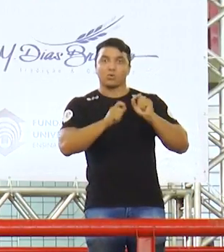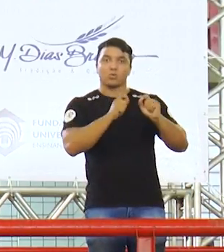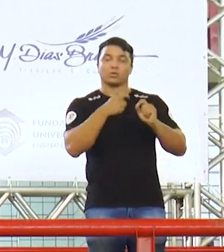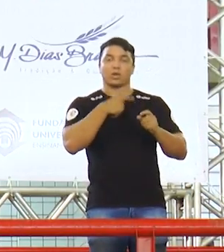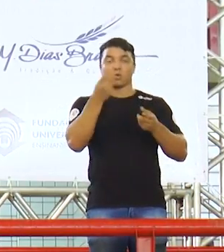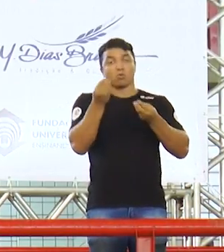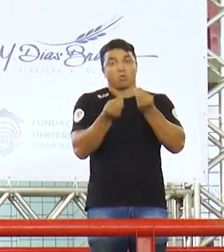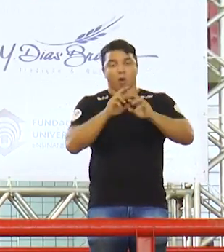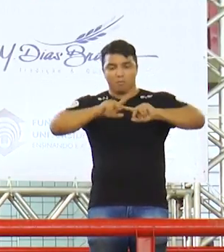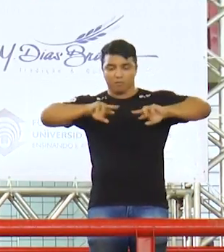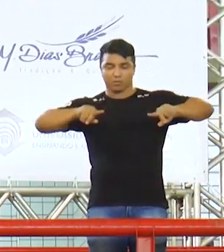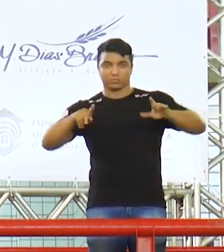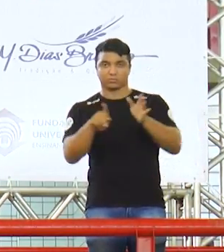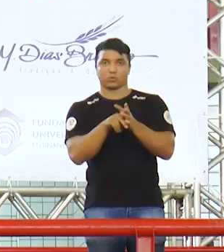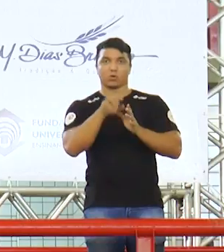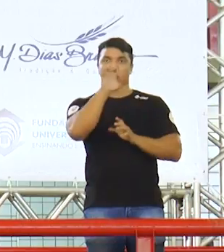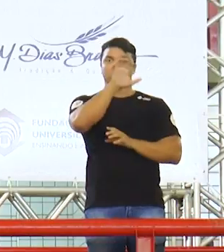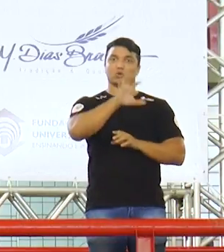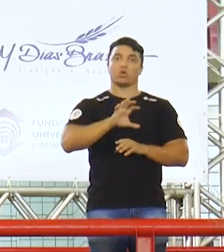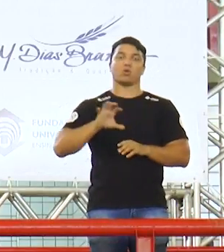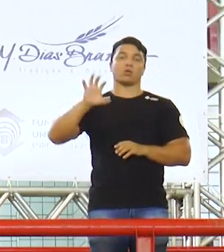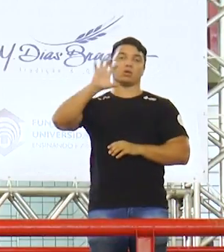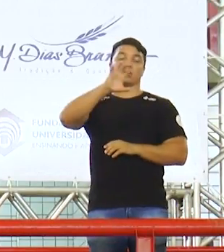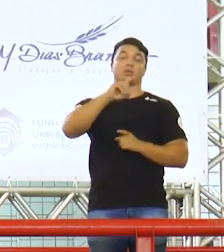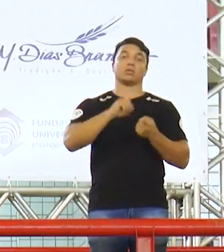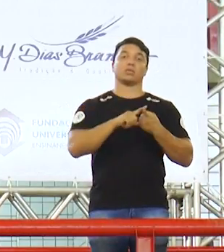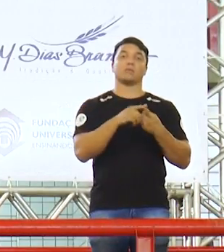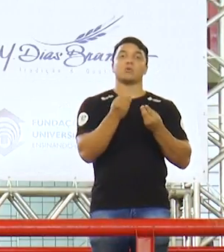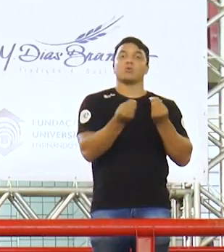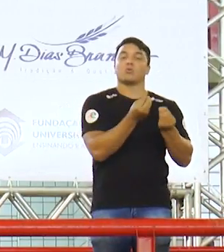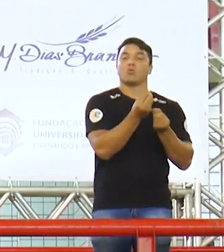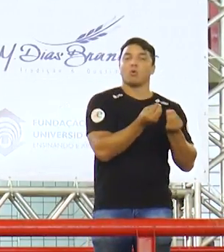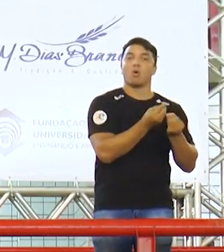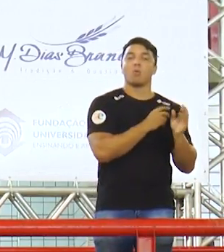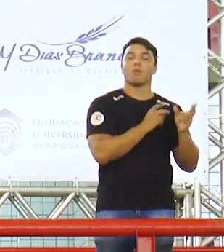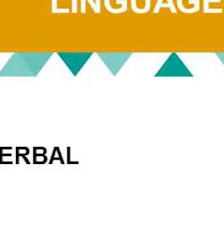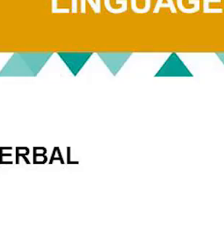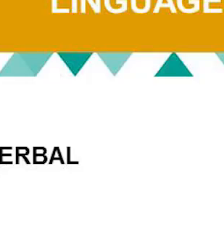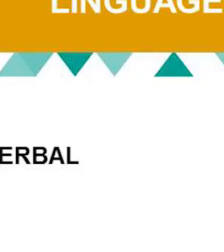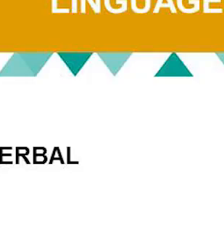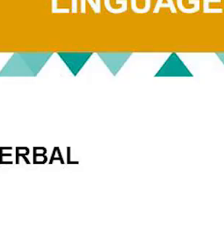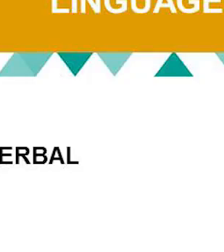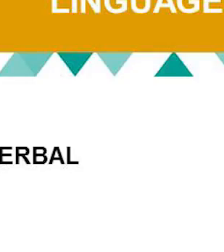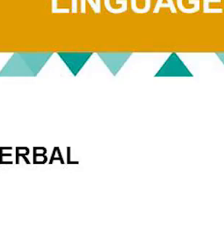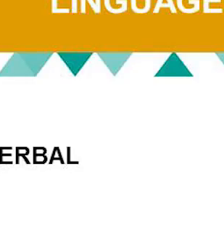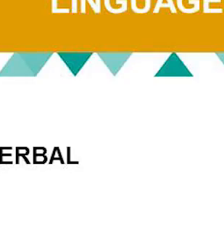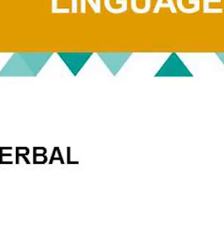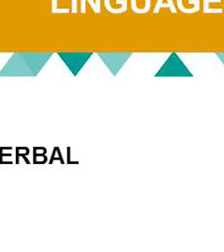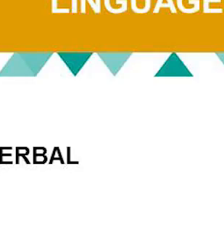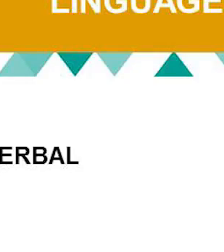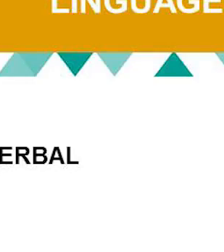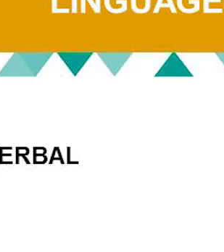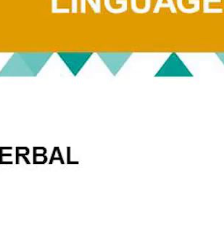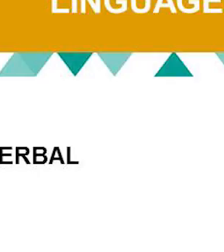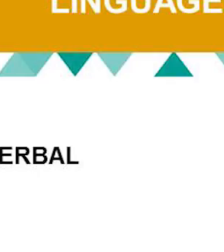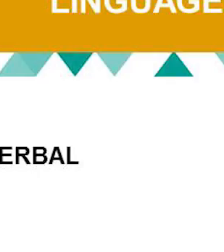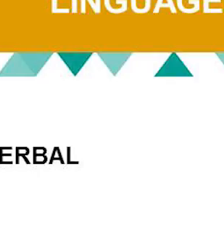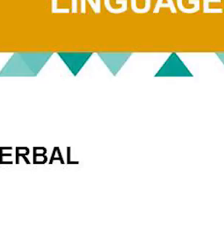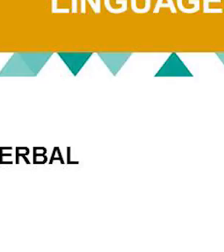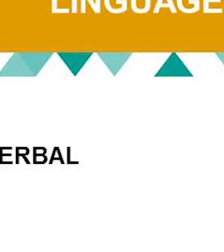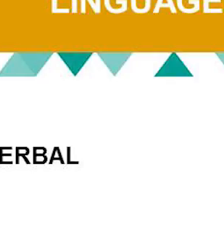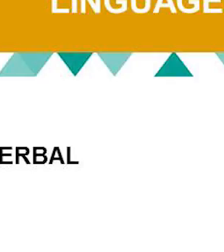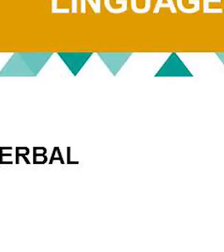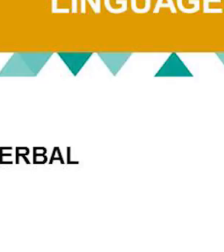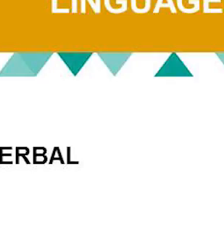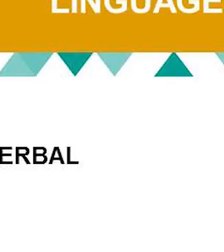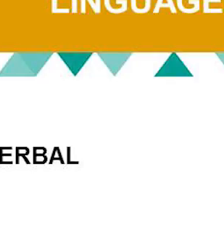essas variações geográficas no nível sintático. O que é nível sintático? Ó,